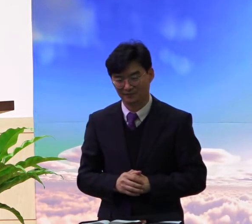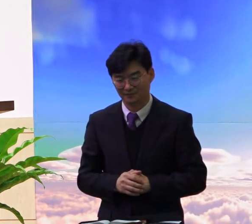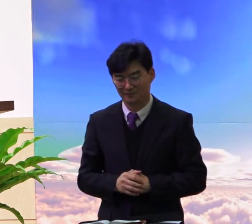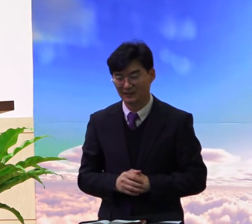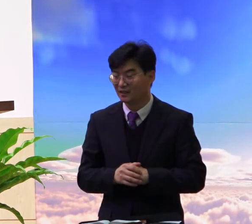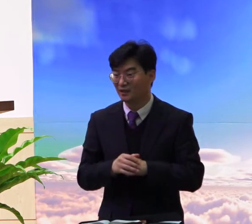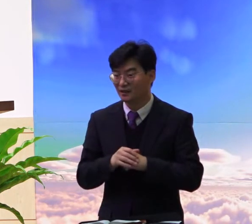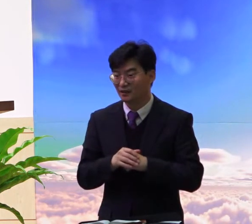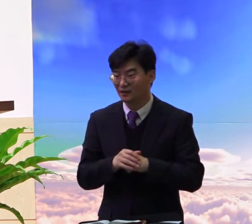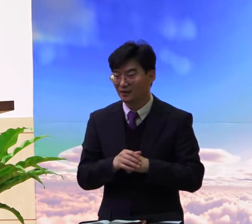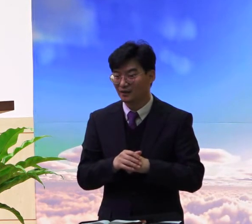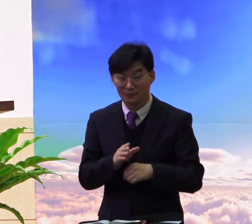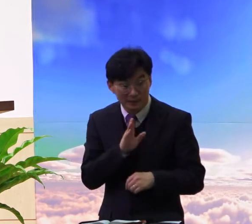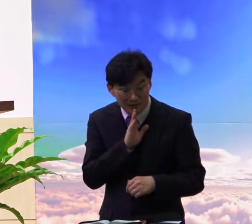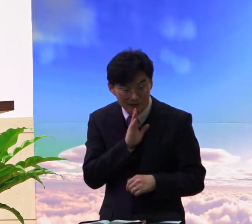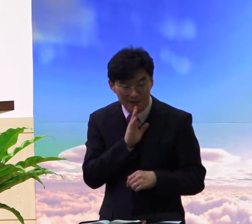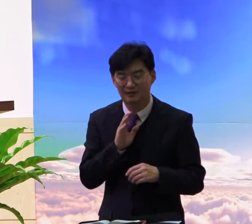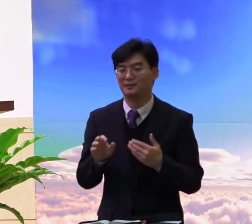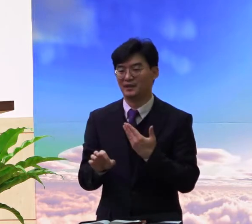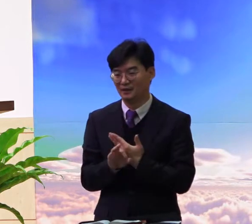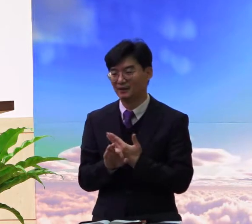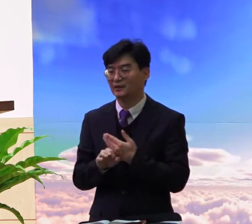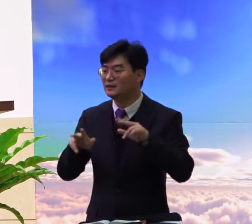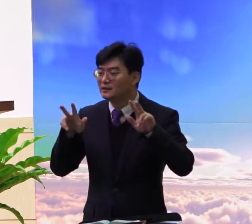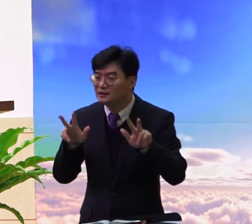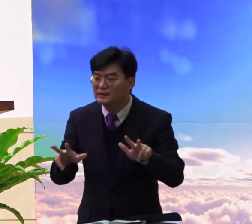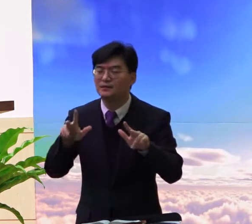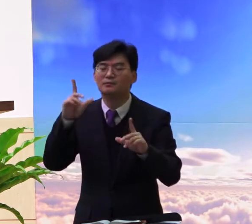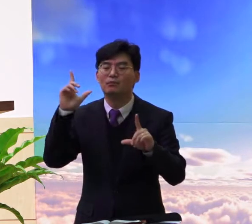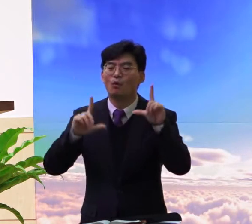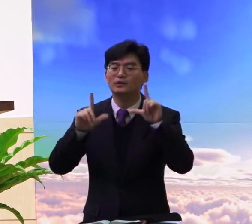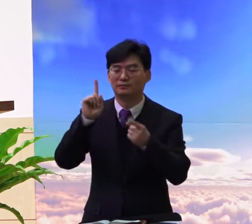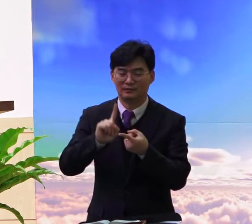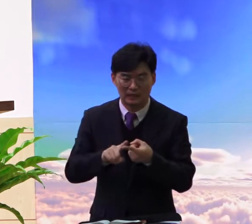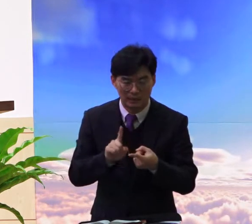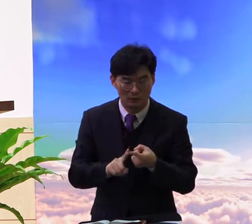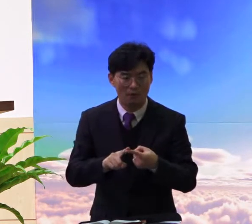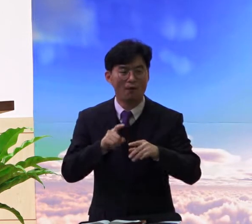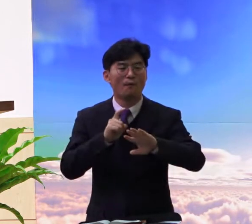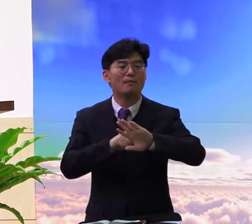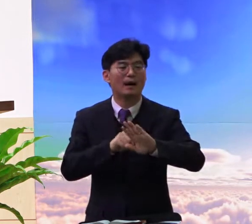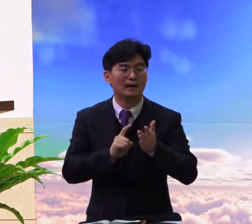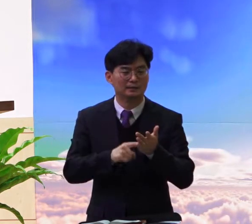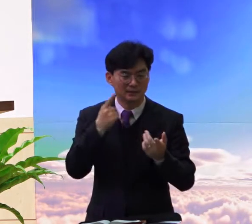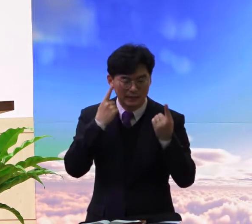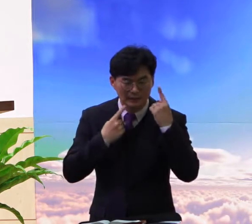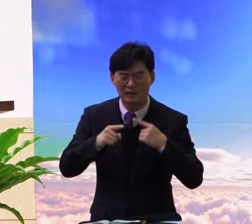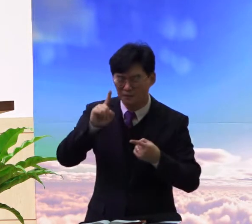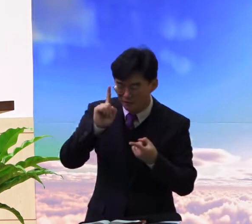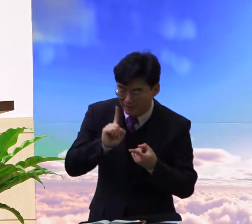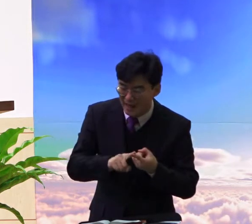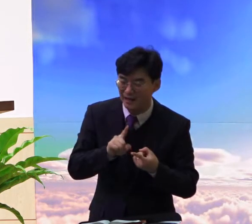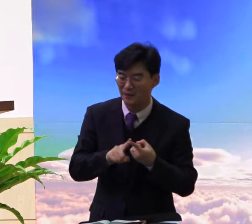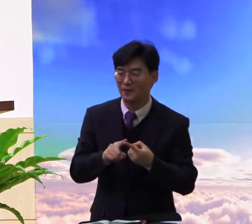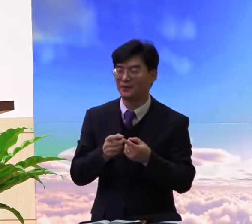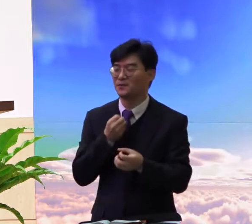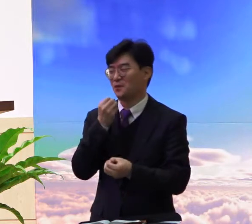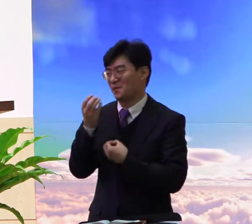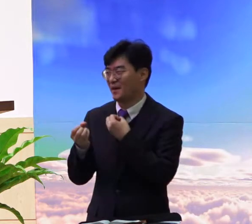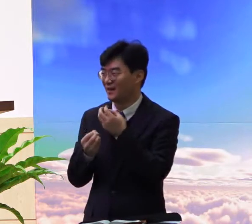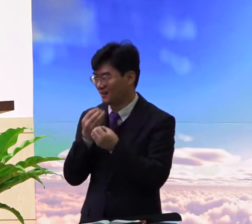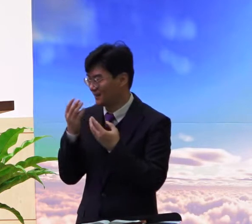여러분, 그렇다면 그 찢겨지고 짓밟힌 그 상한 마음을 가지고 하나님께 나아가십시오.